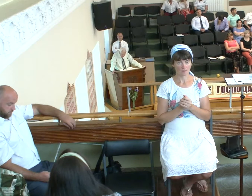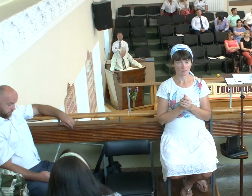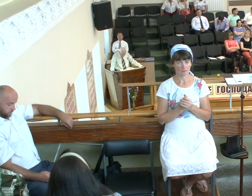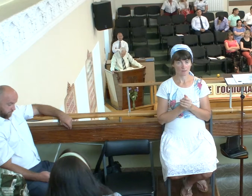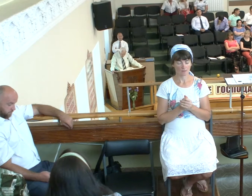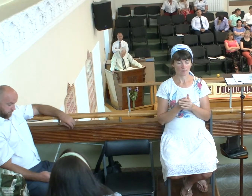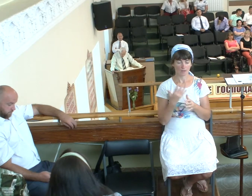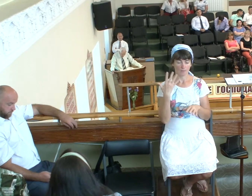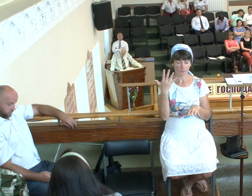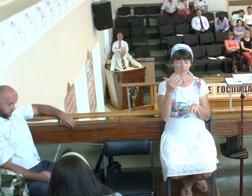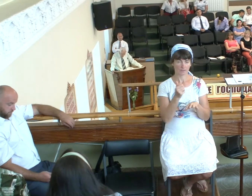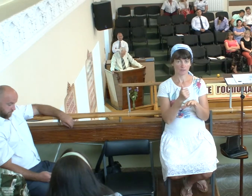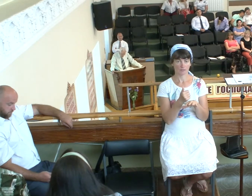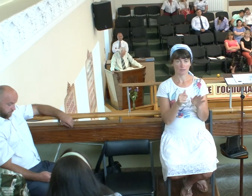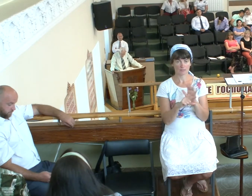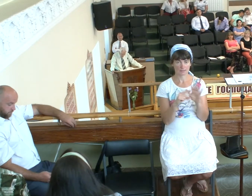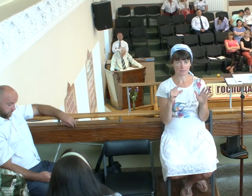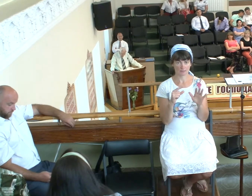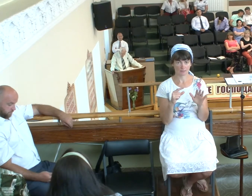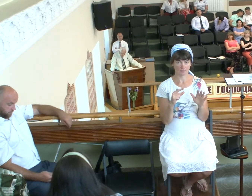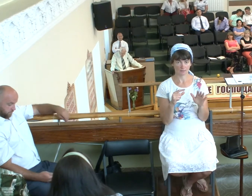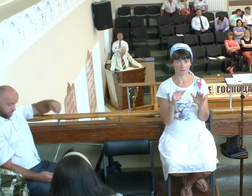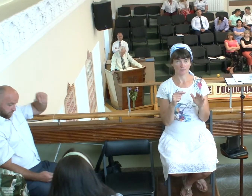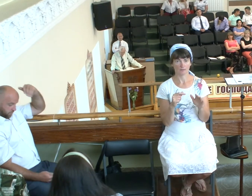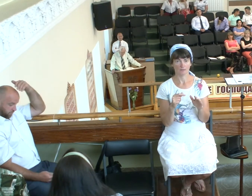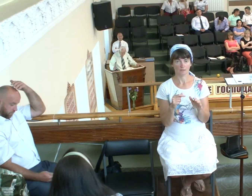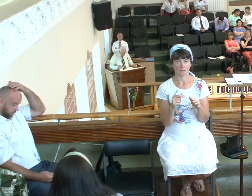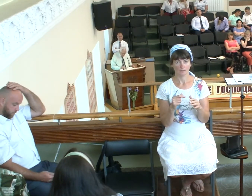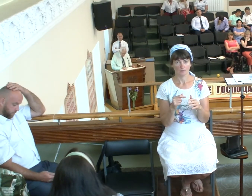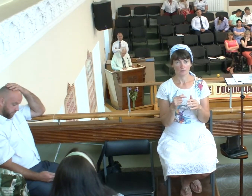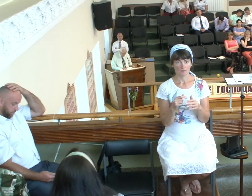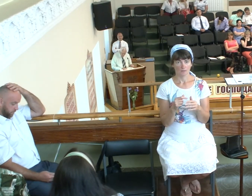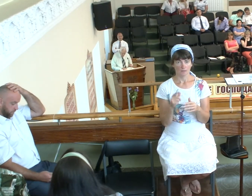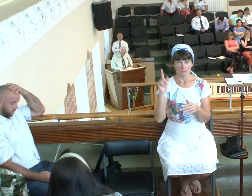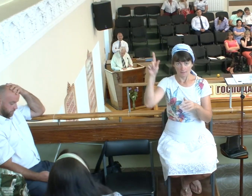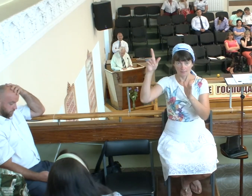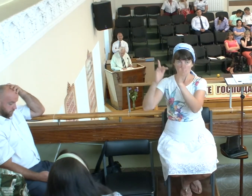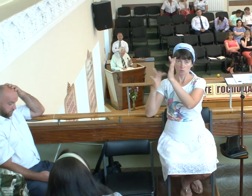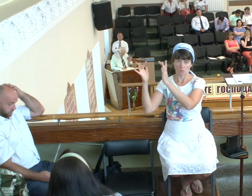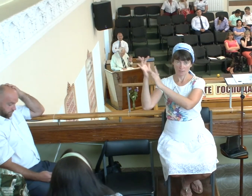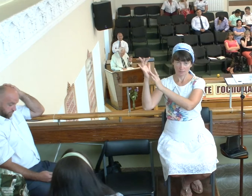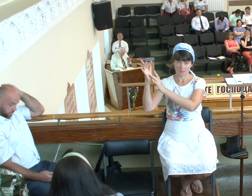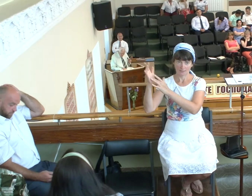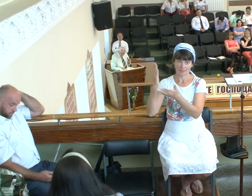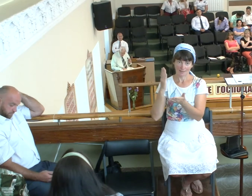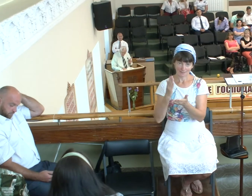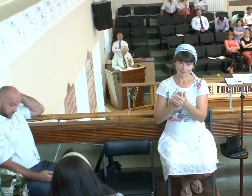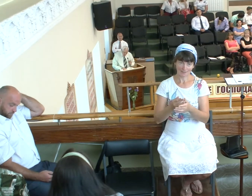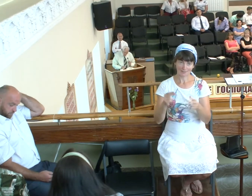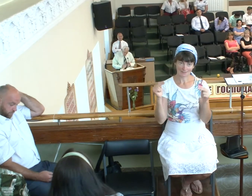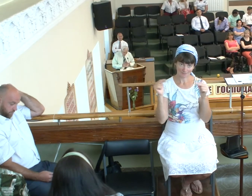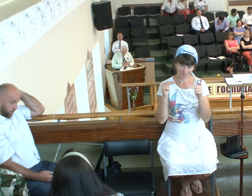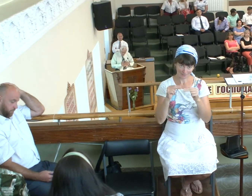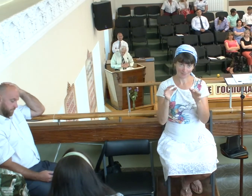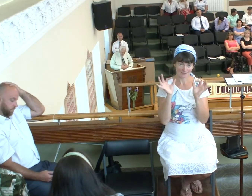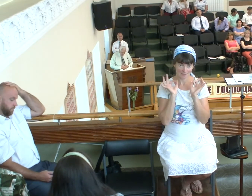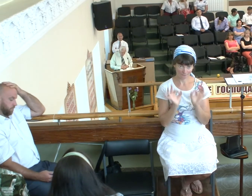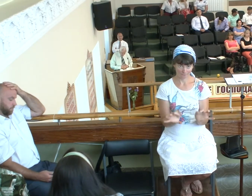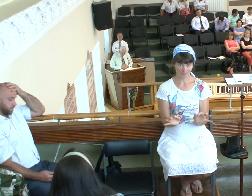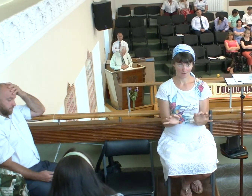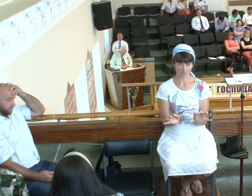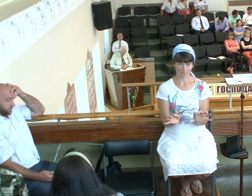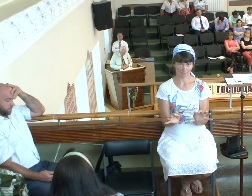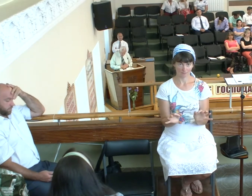с 5 стиха. И вот Иисуса Христа, который есть свидетель верный, Откровение 1 с 5 стиха. И вот